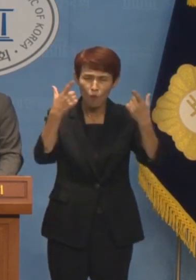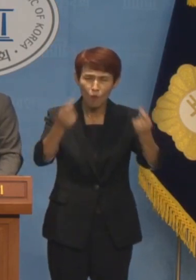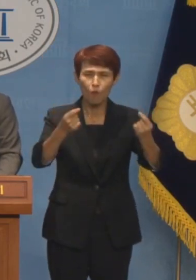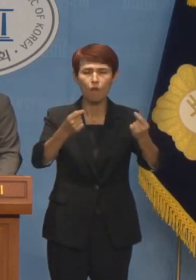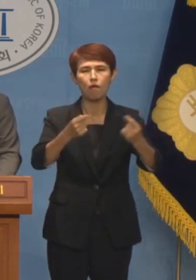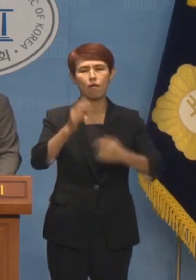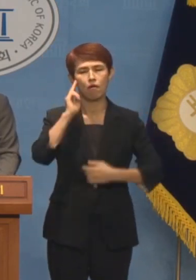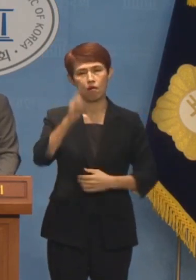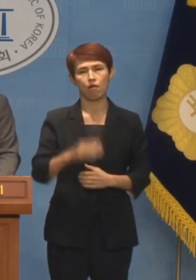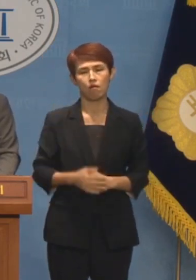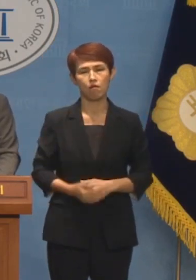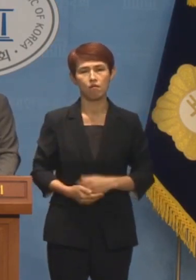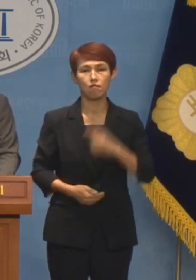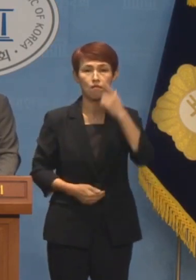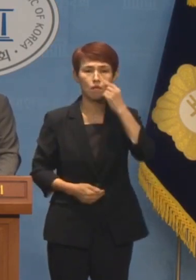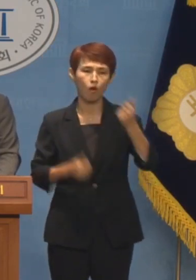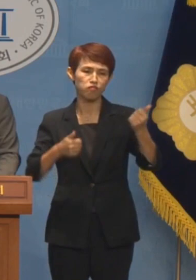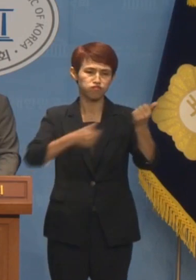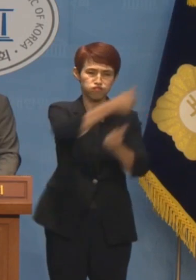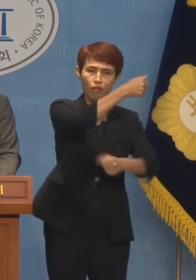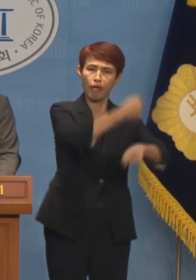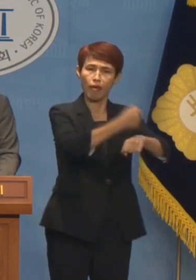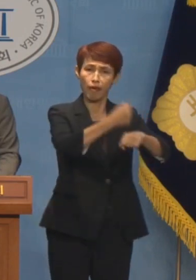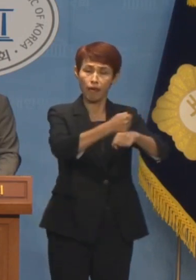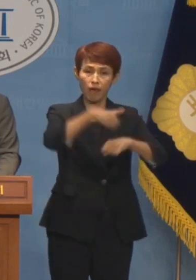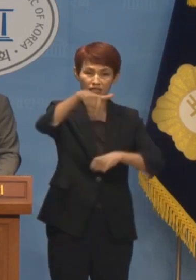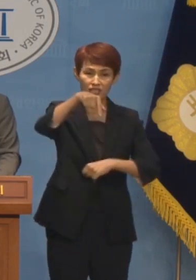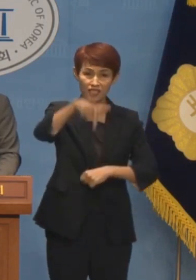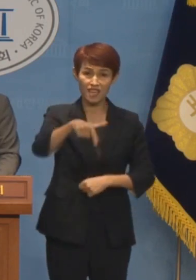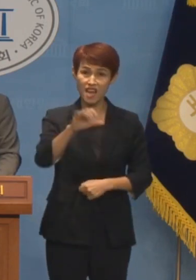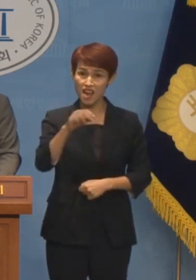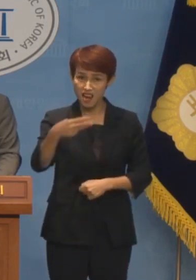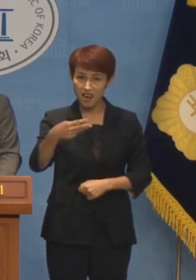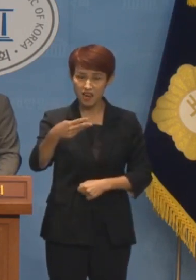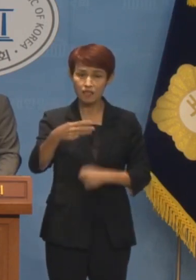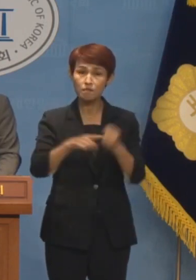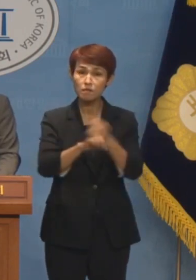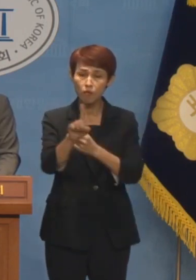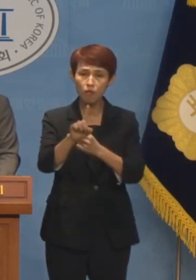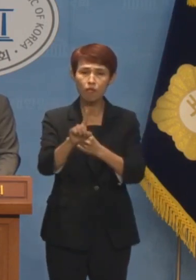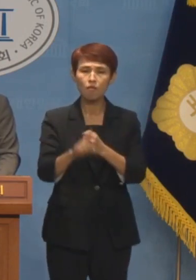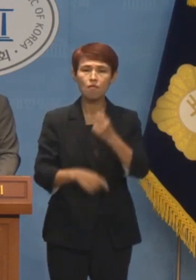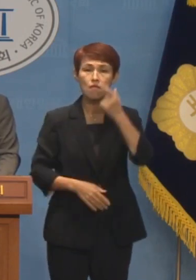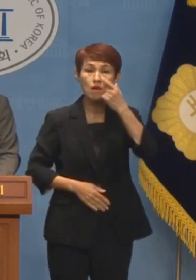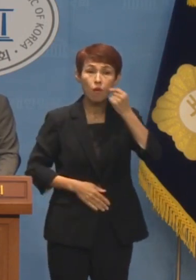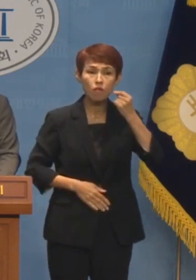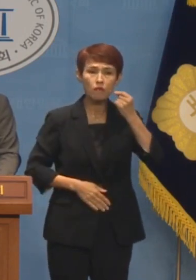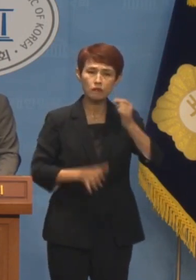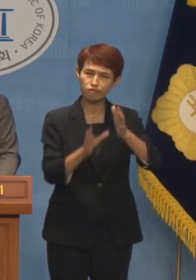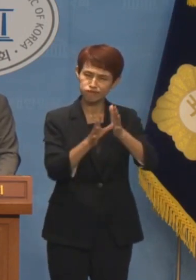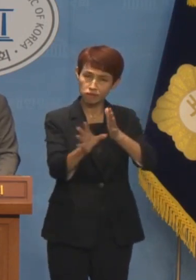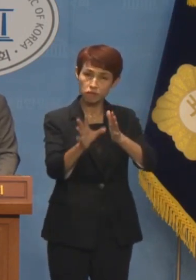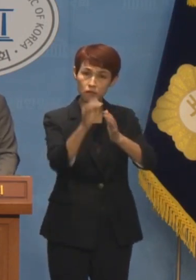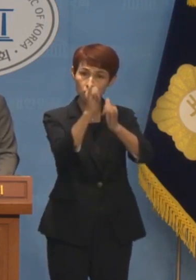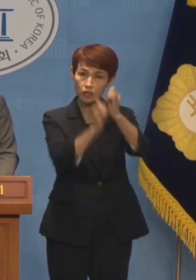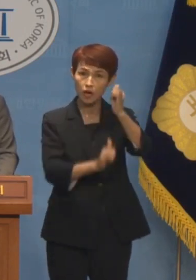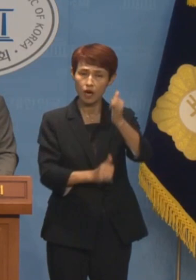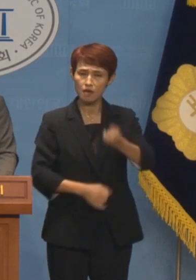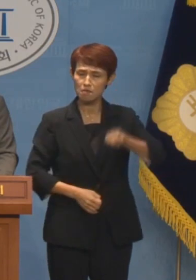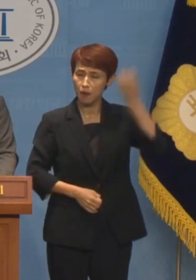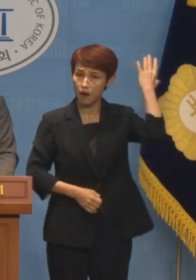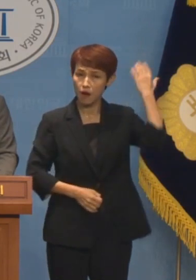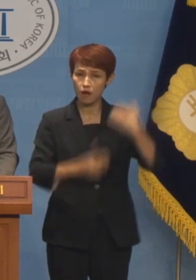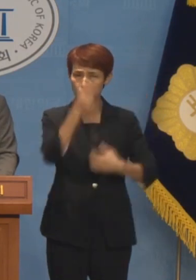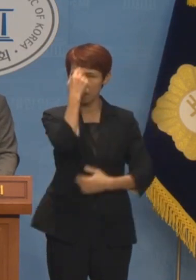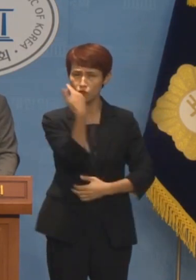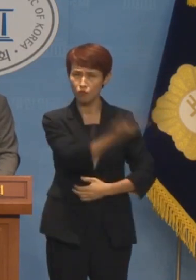일본을 넘어서겠다는 그 길이 과거 일본이 저지른 인류사적 만행을 잊어버림으로써 면죄부를